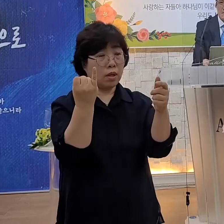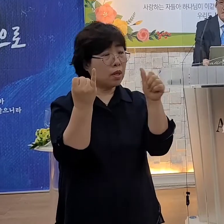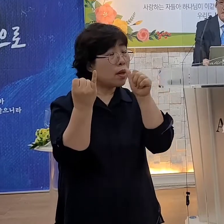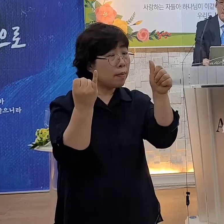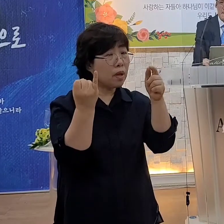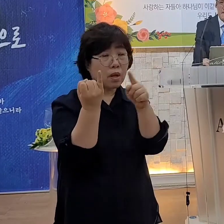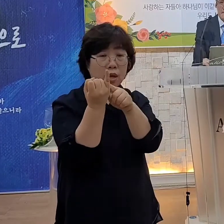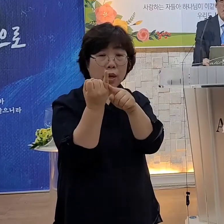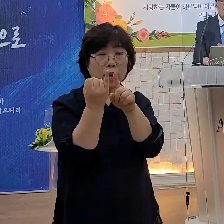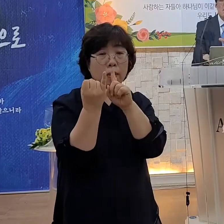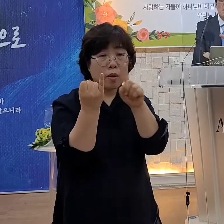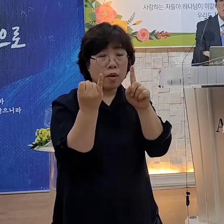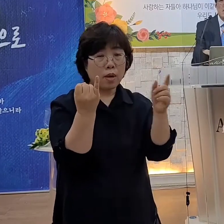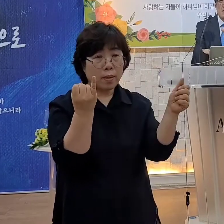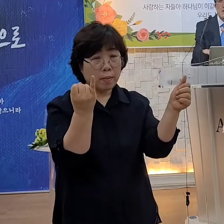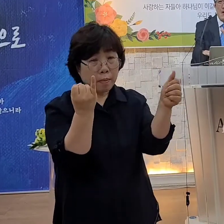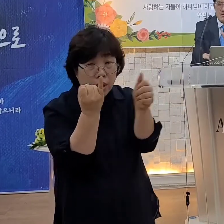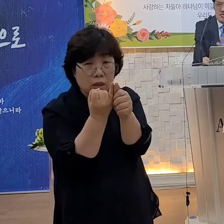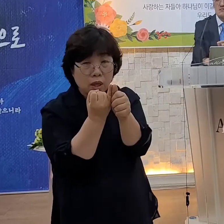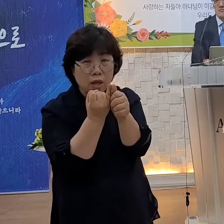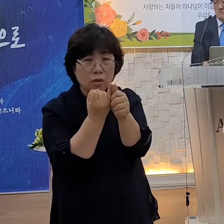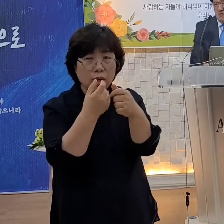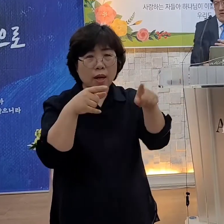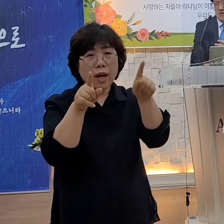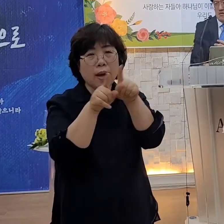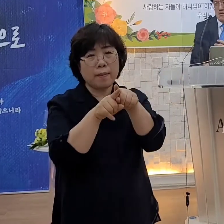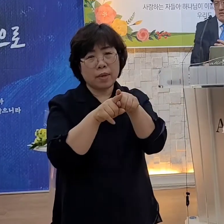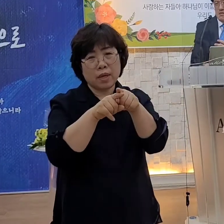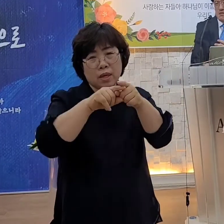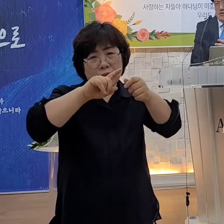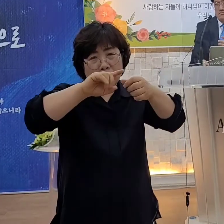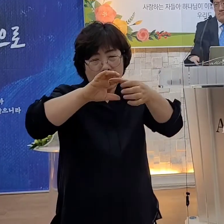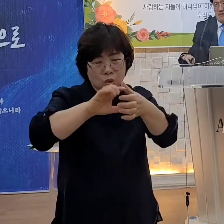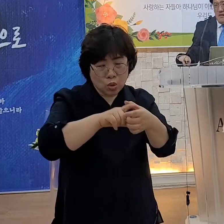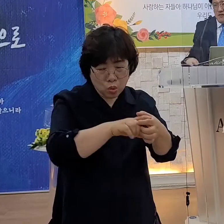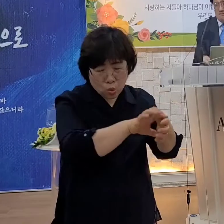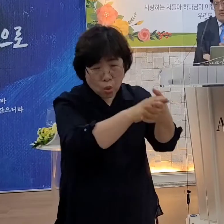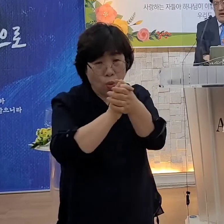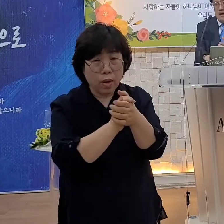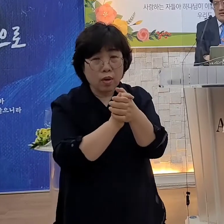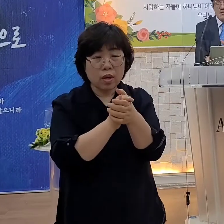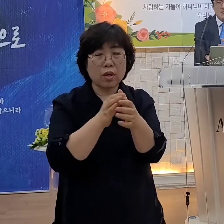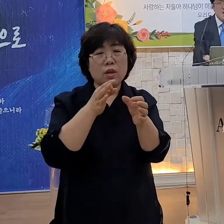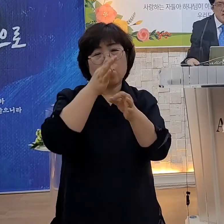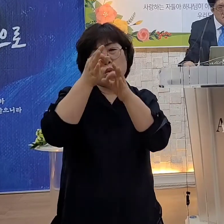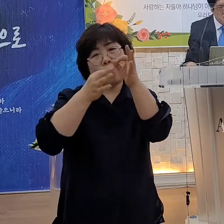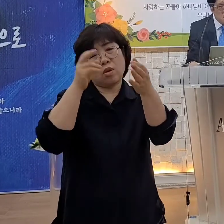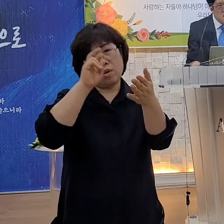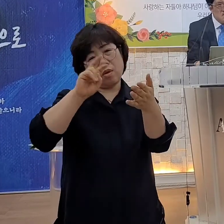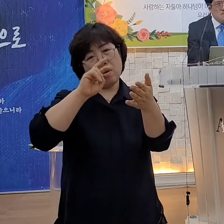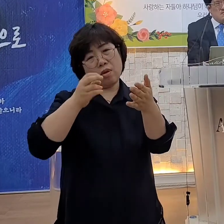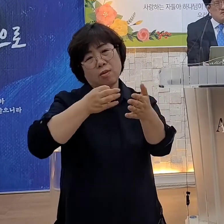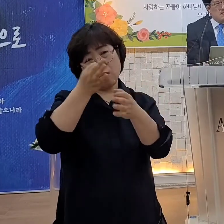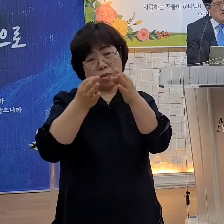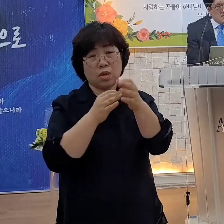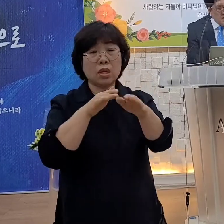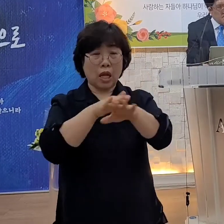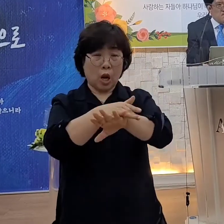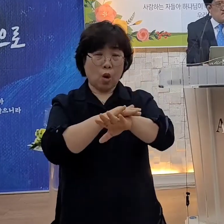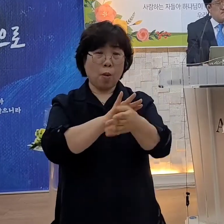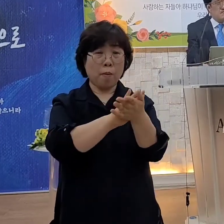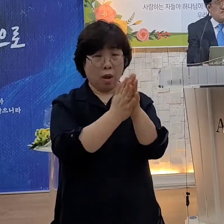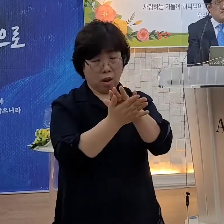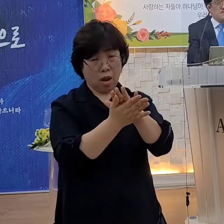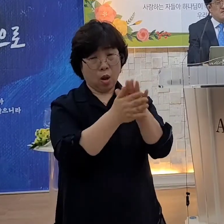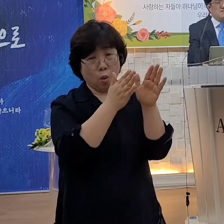기다리시고, 때로는 가르치시, 우리에게. 부부를 만들어주시는데 하나님께서 그냥 내버려 주시는 거 아니고